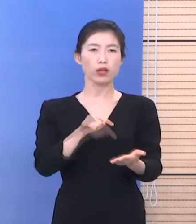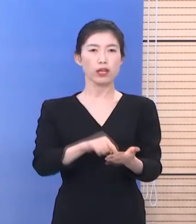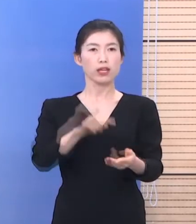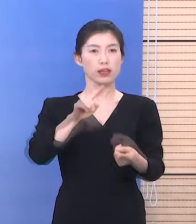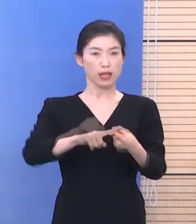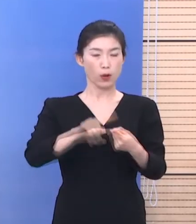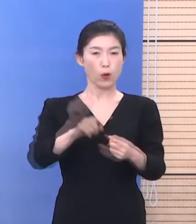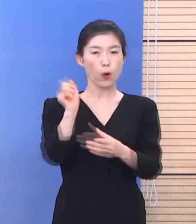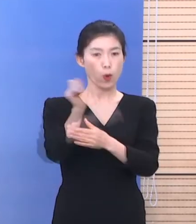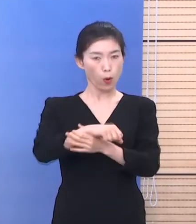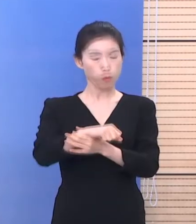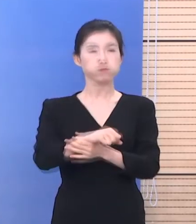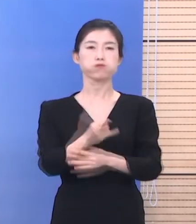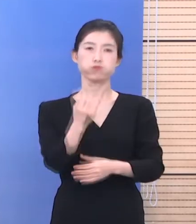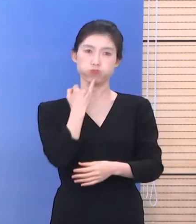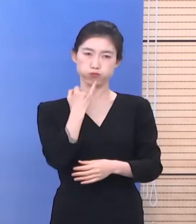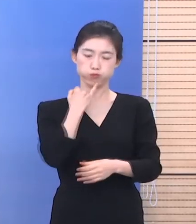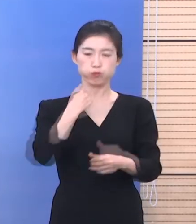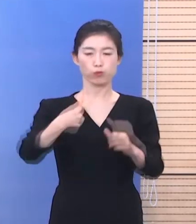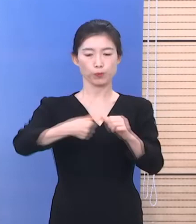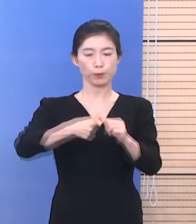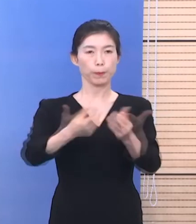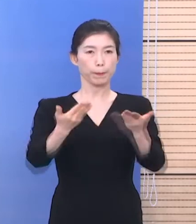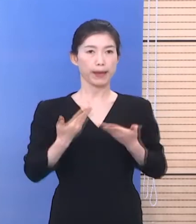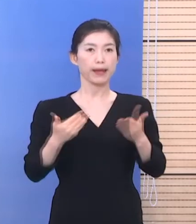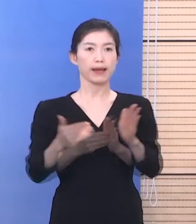것은 적절하다고 자문하였습니다.